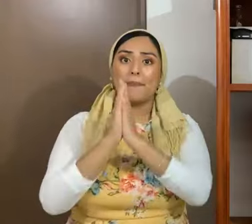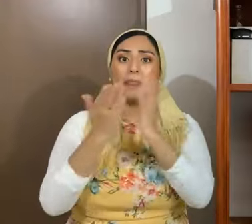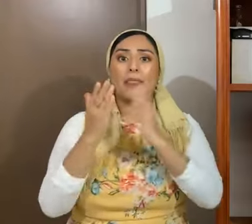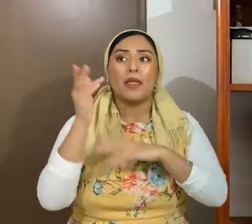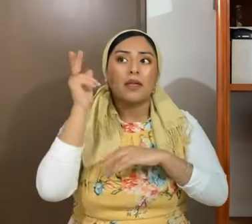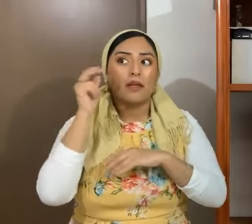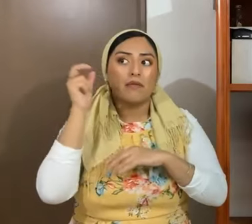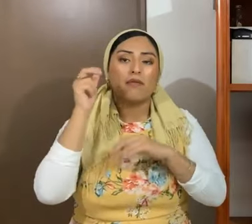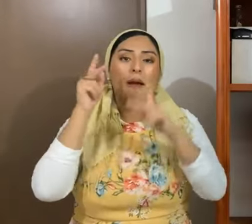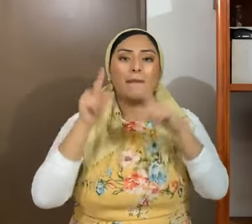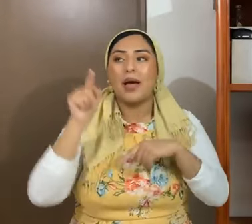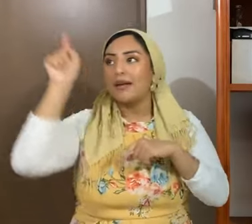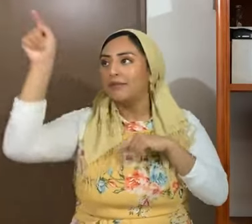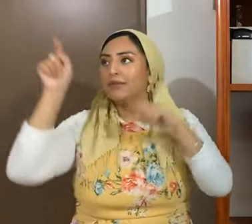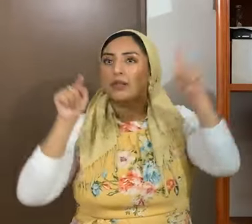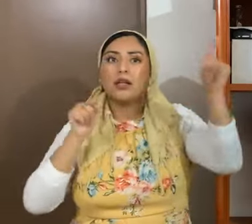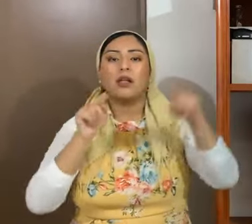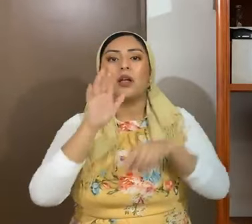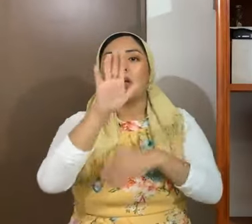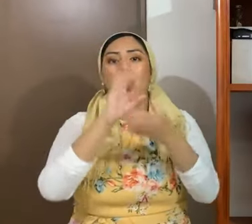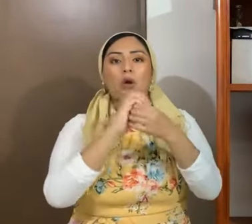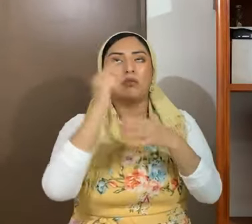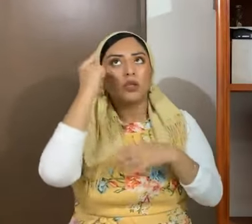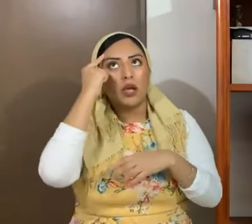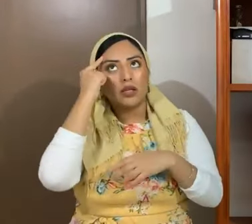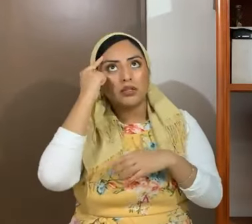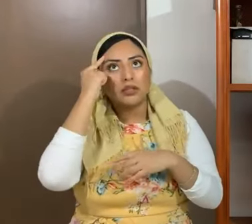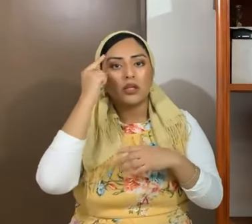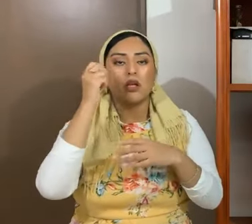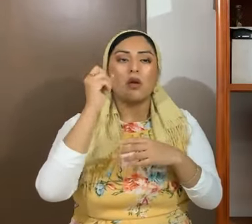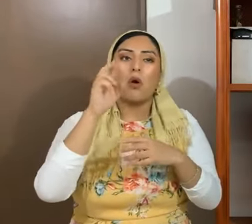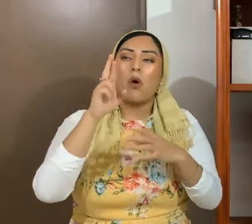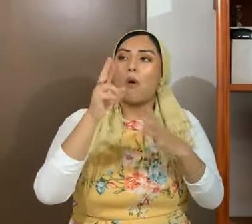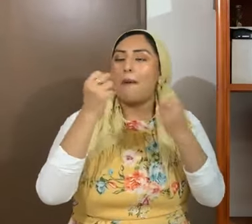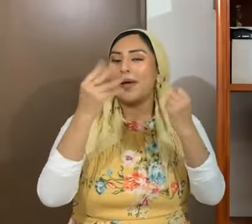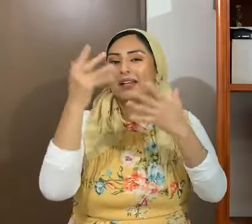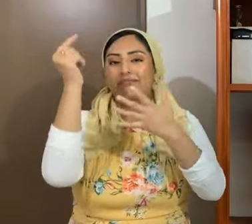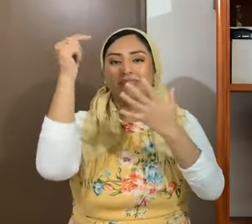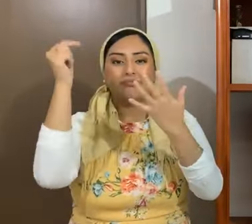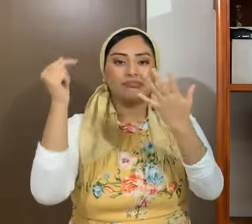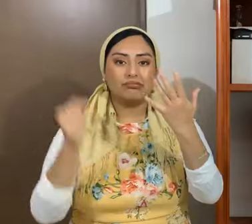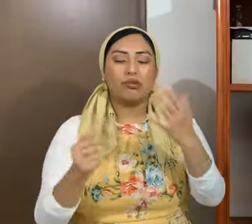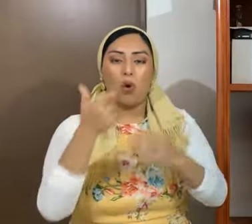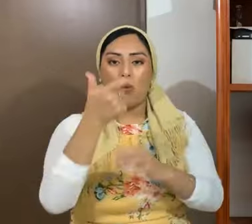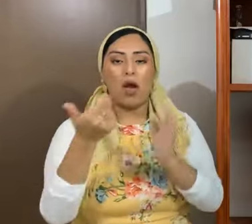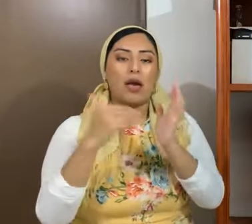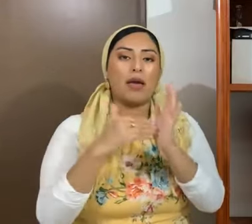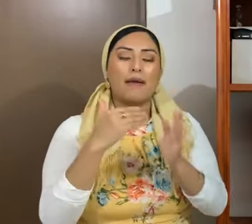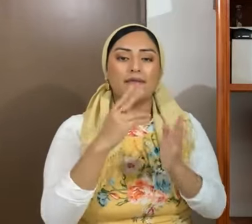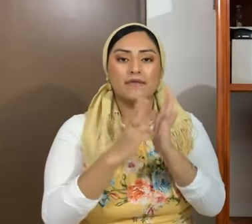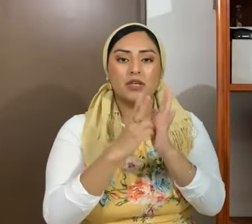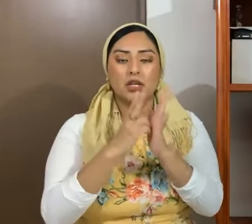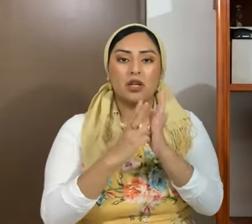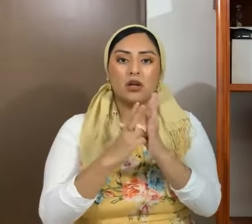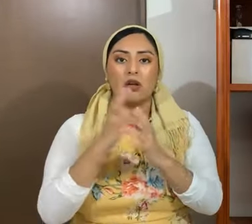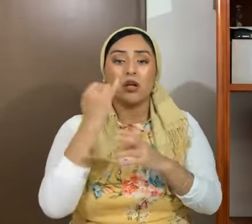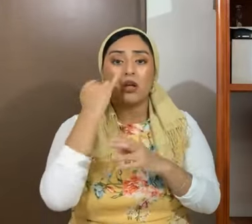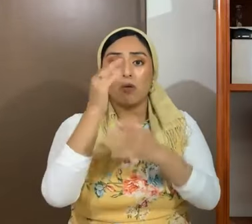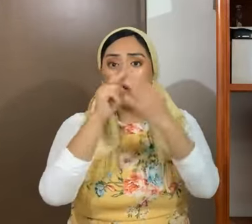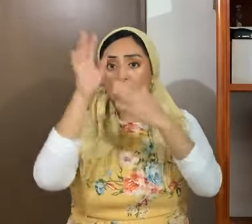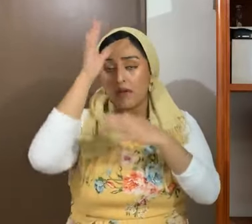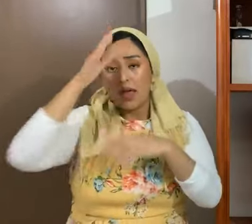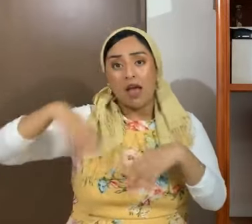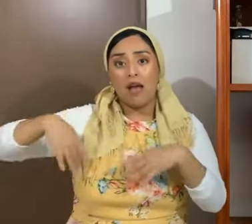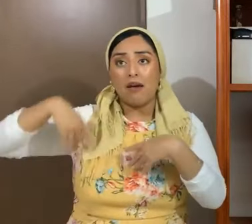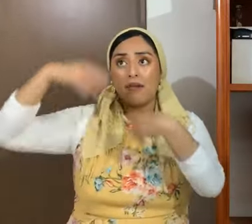desde el ruido de un vecino, desde tus propios pensamientos, de muchas cosas. Repasen ese tema. Si a ti el Eterno no